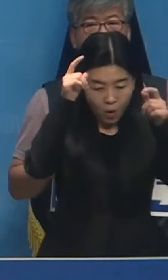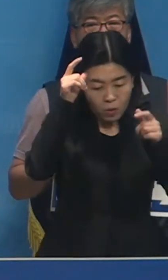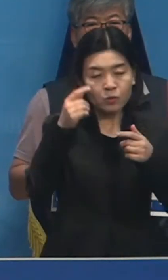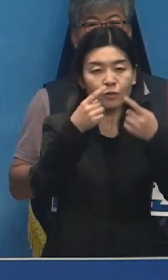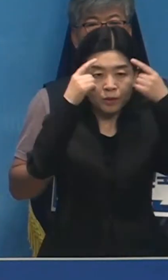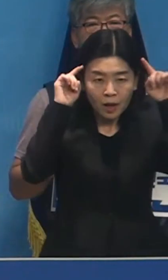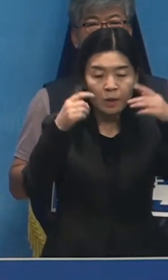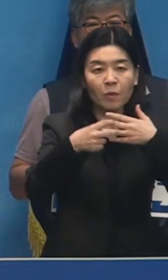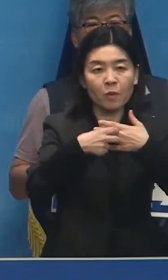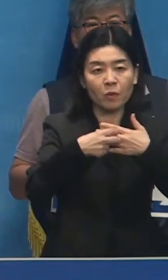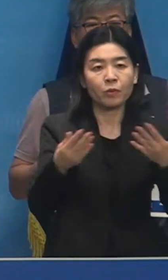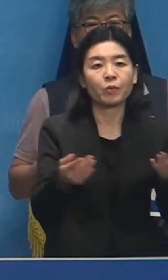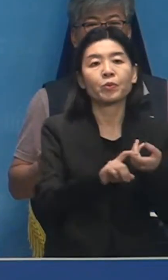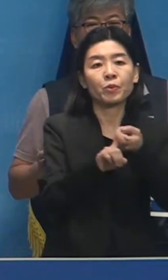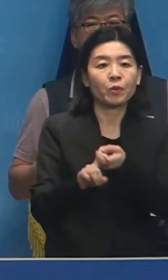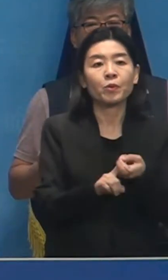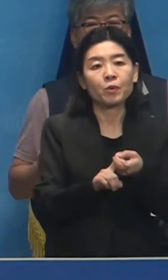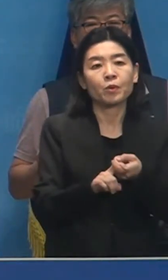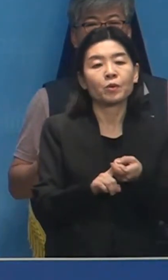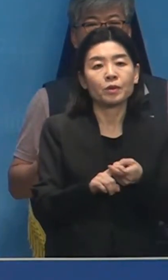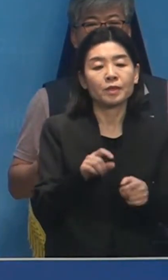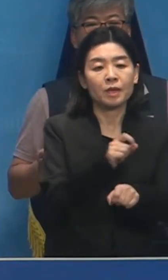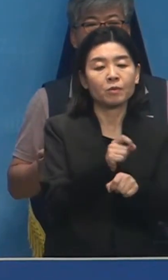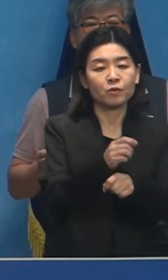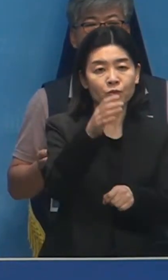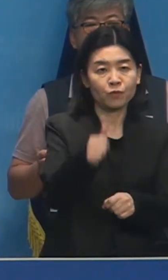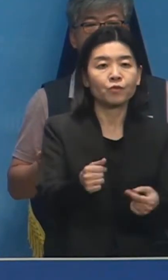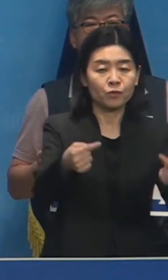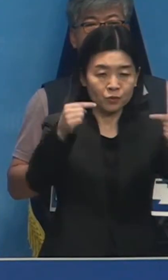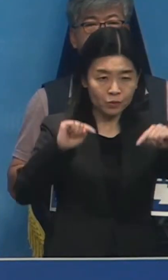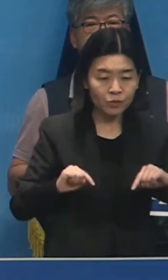건국대병원노조 김명벌 사무국장님 참석하였습니다.